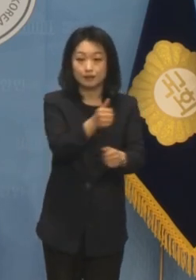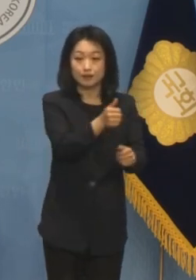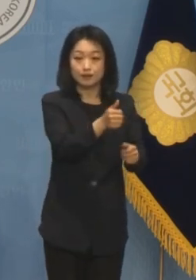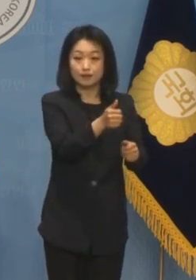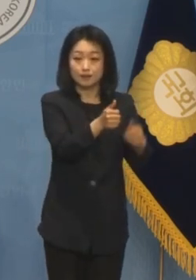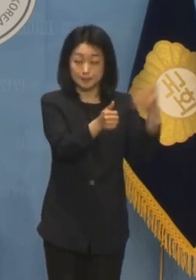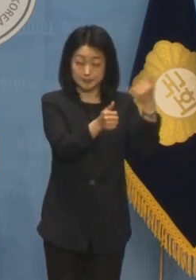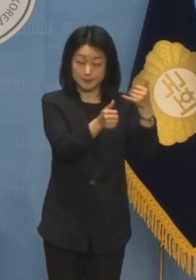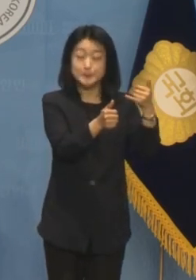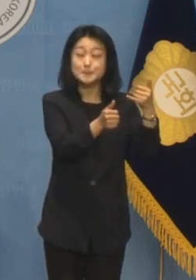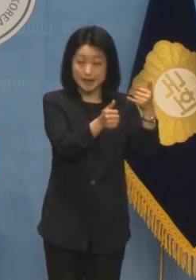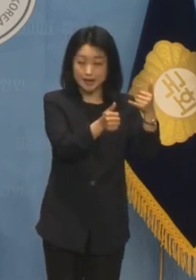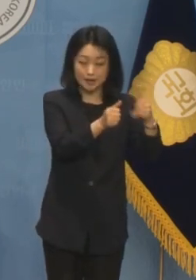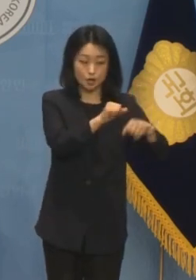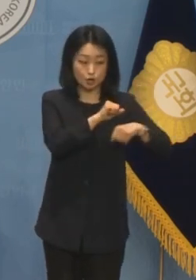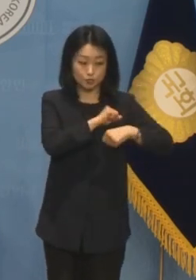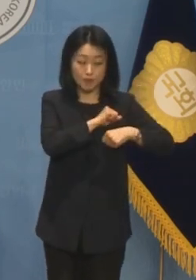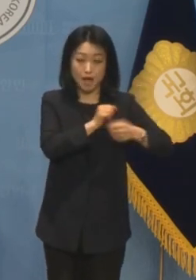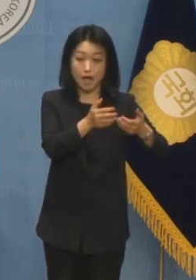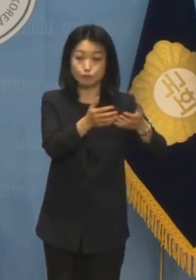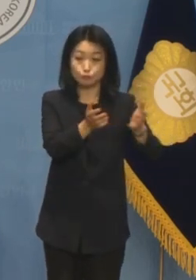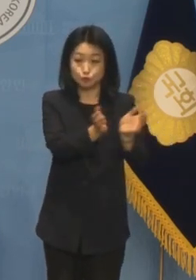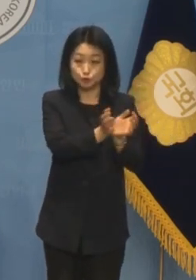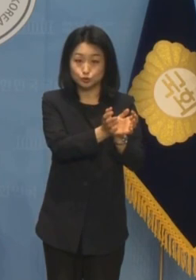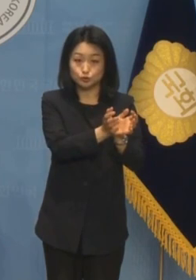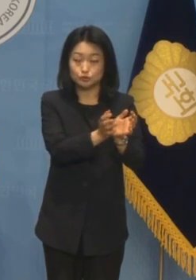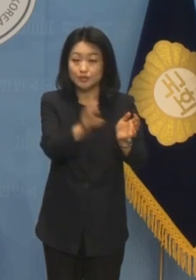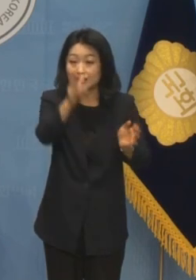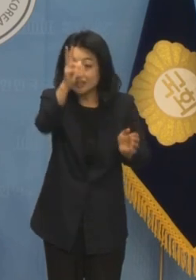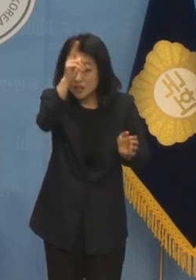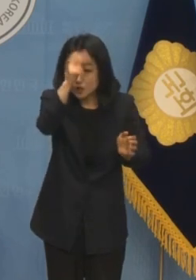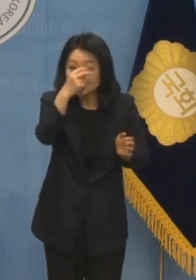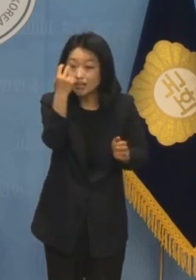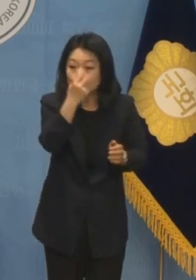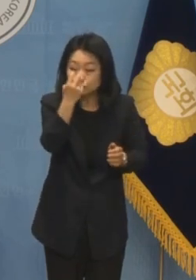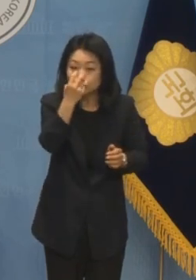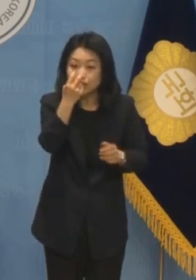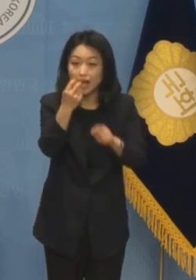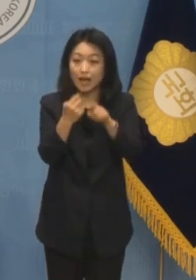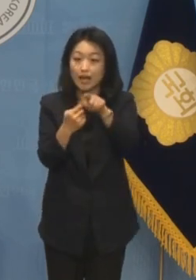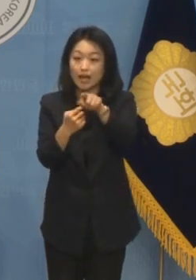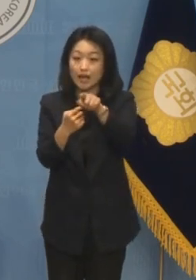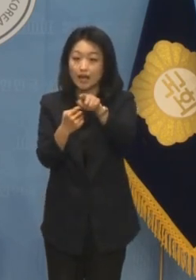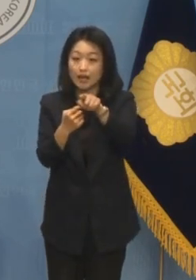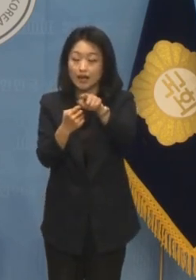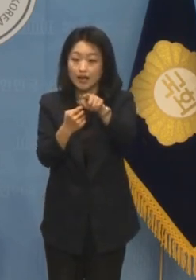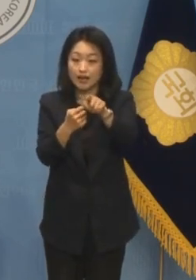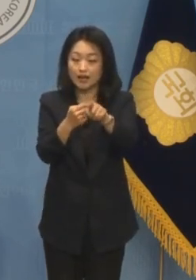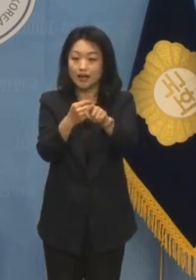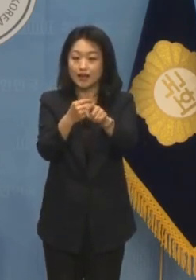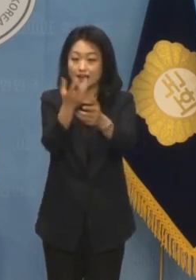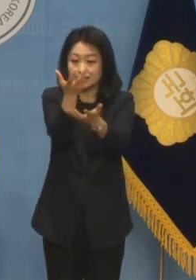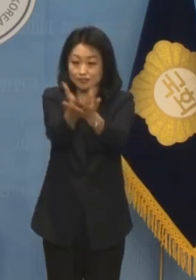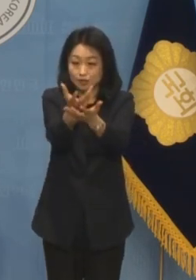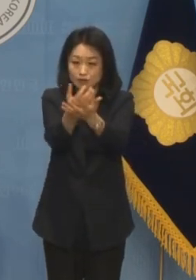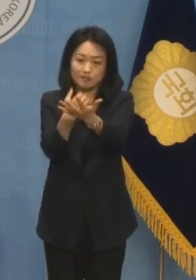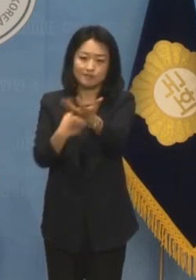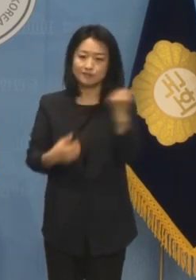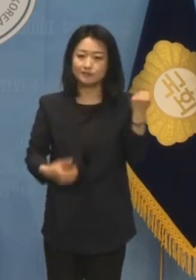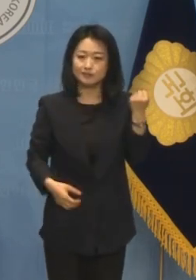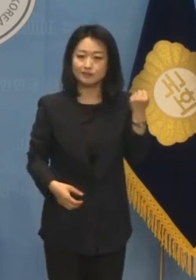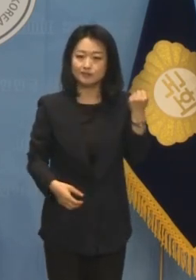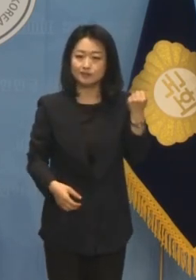국방부는 경찰에 이첩된 수사 기록을 항명 혐의 수사라며 증거라며 회수해